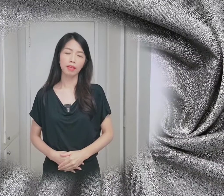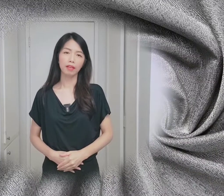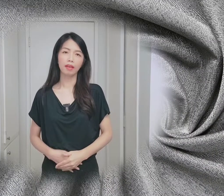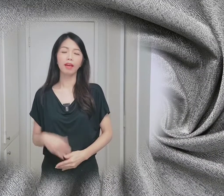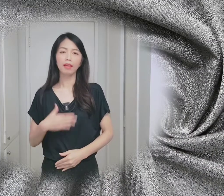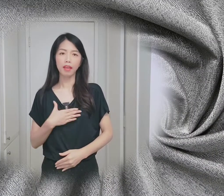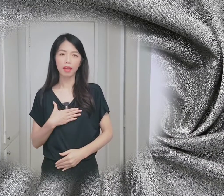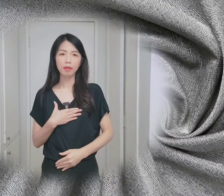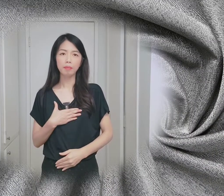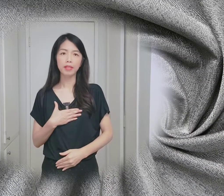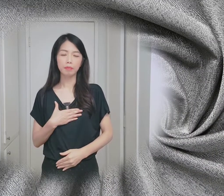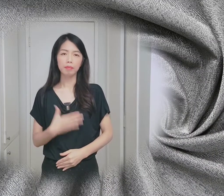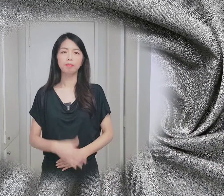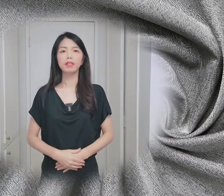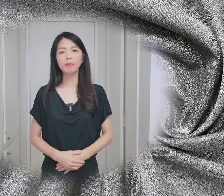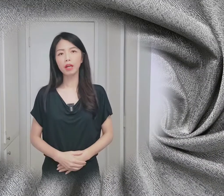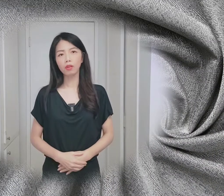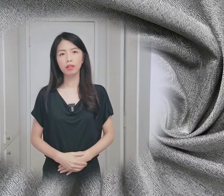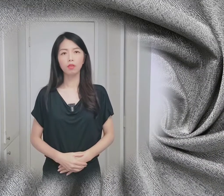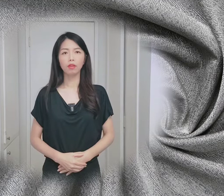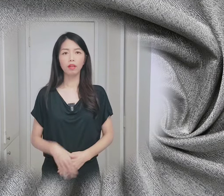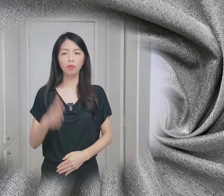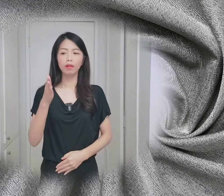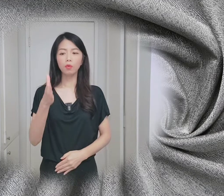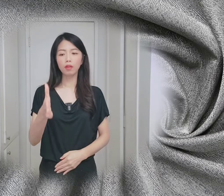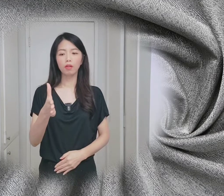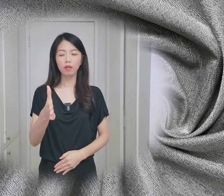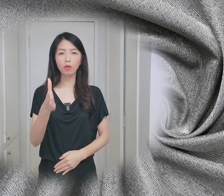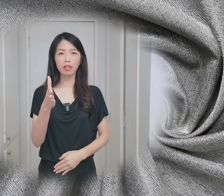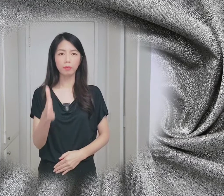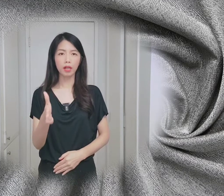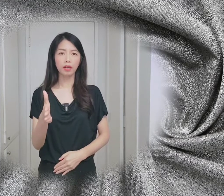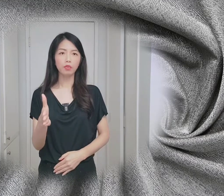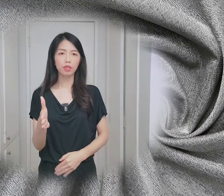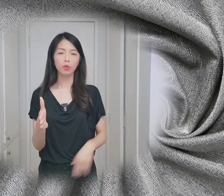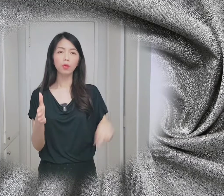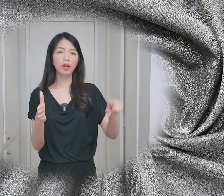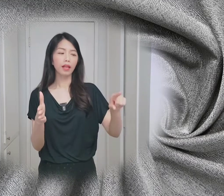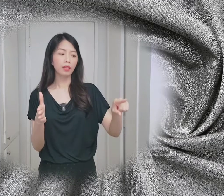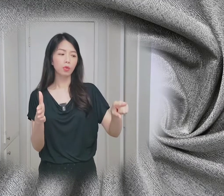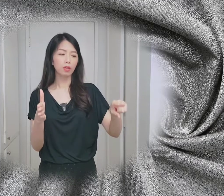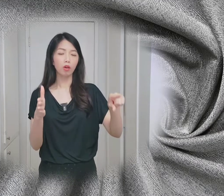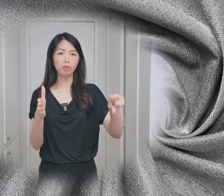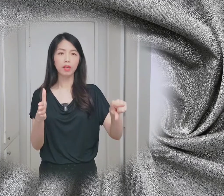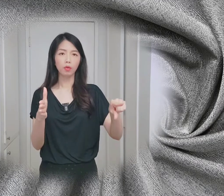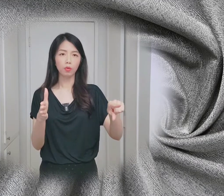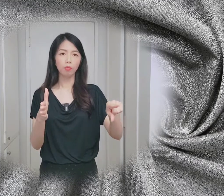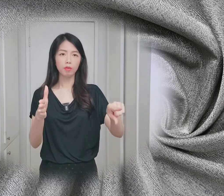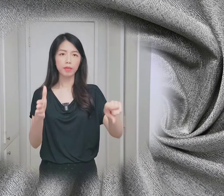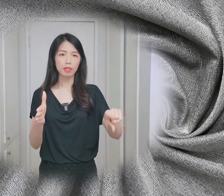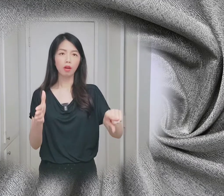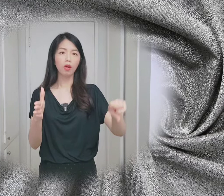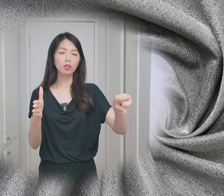했지만, 내 믿음이라고 하는 뜻의 수어는 왼손을 이렇게 손끝이 앞을 향하게 해주시고 다른 손은